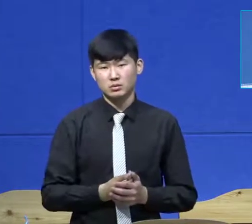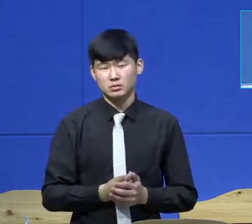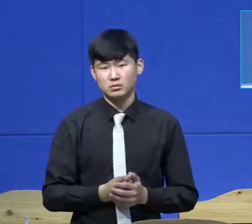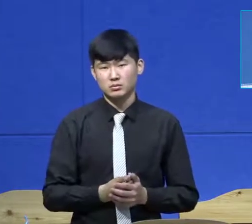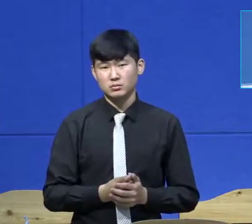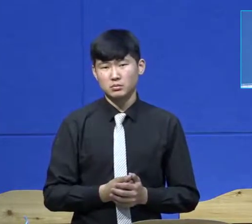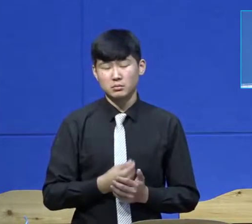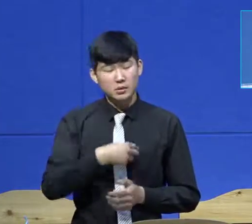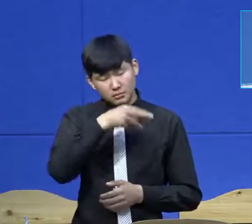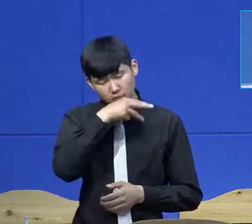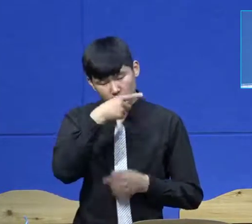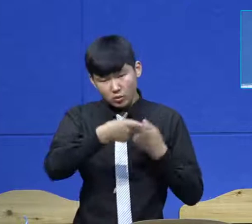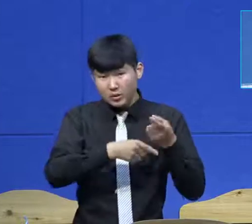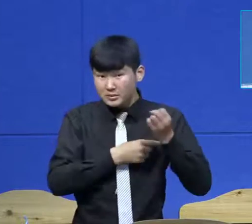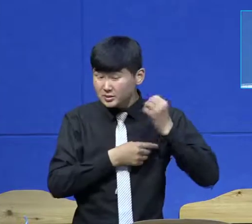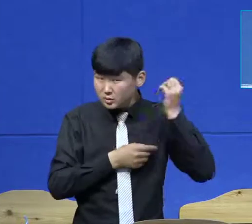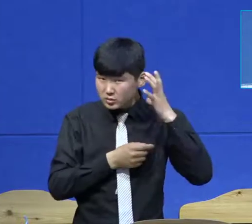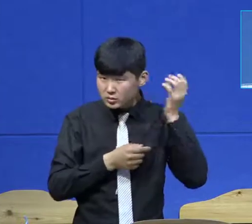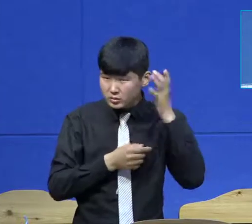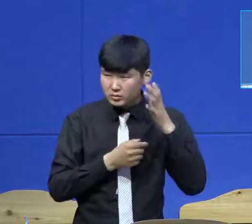Би тэрийг сонсоод